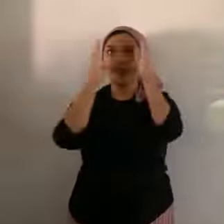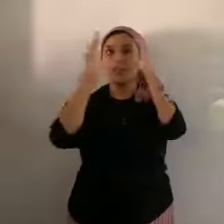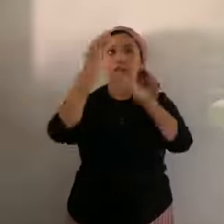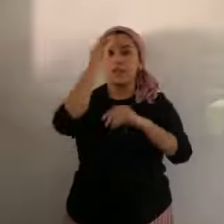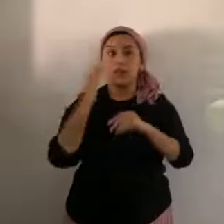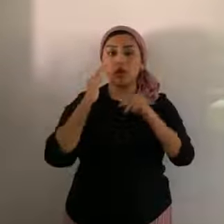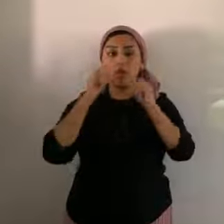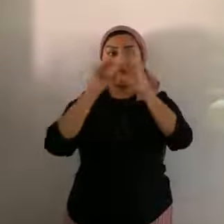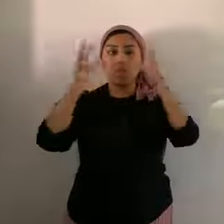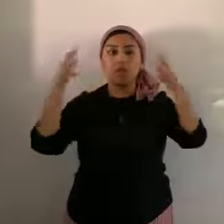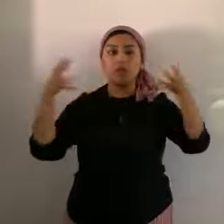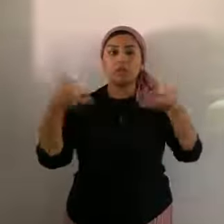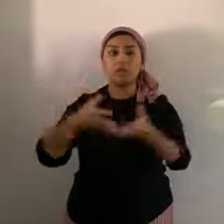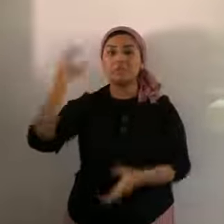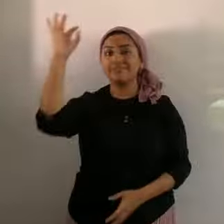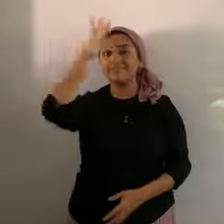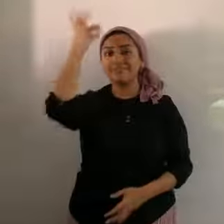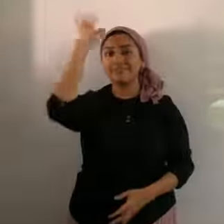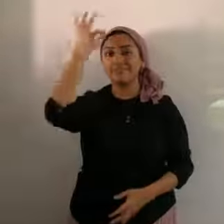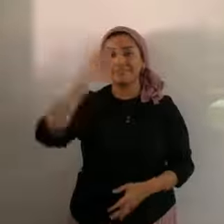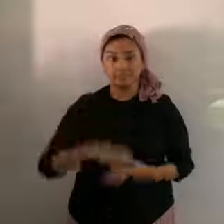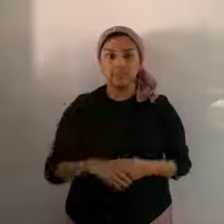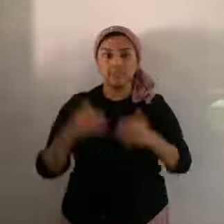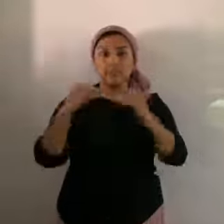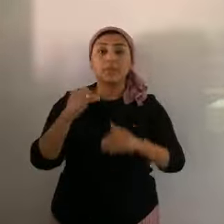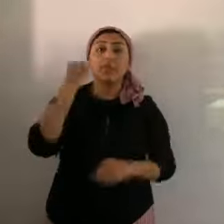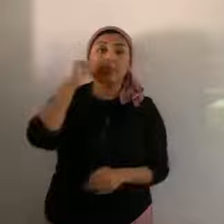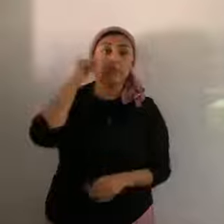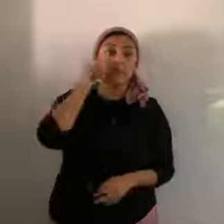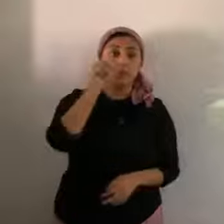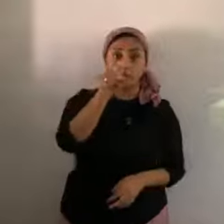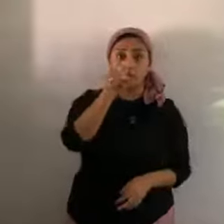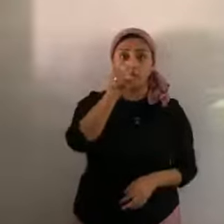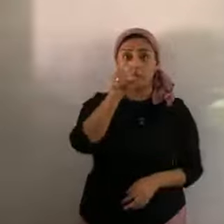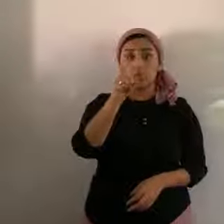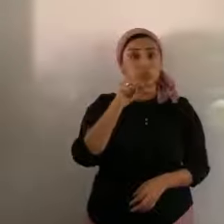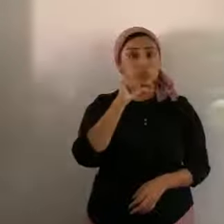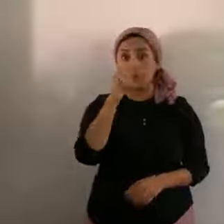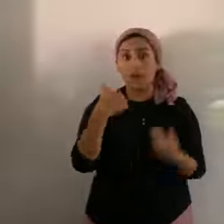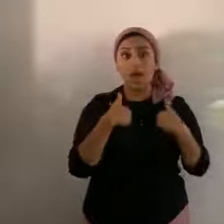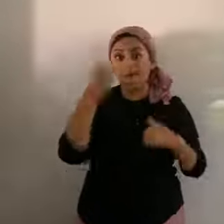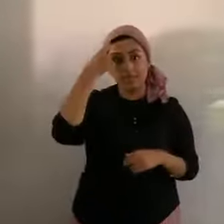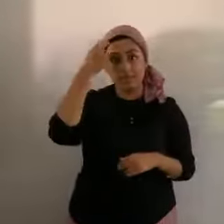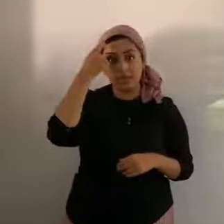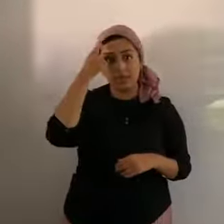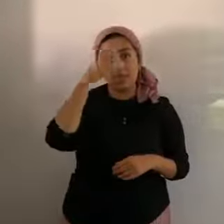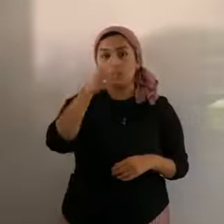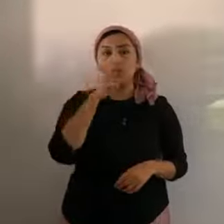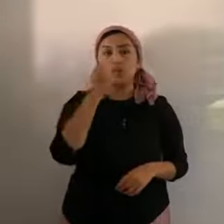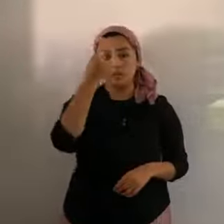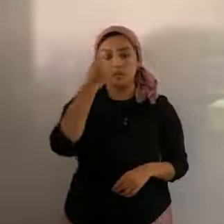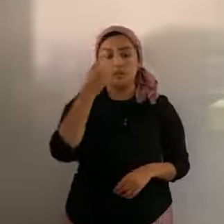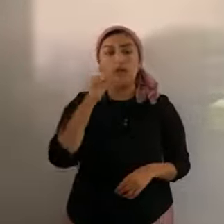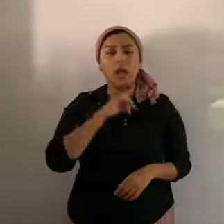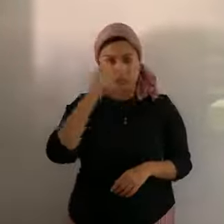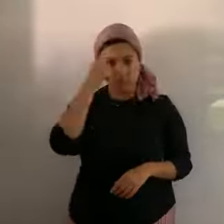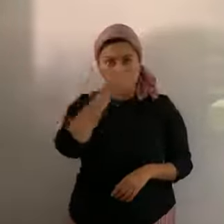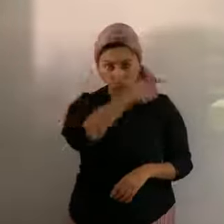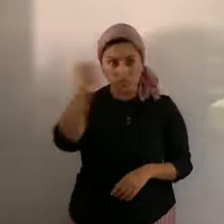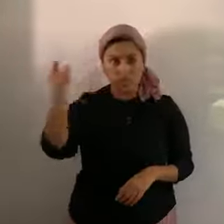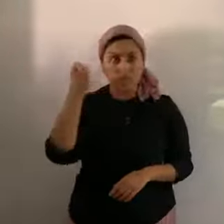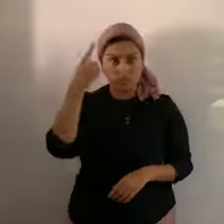naciones. Si tú no tienes conciencia, no vas a entender esto, pero yo sí creo que muchos